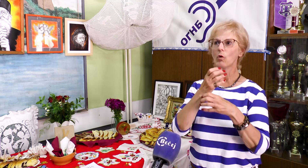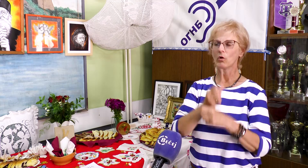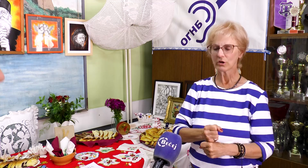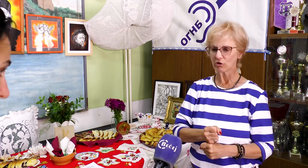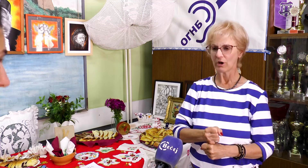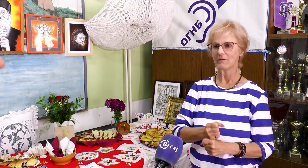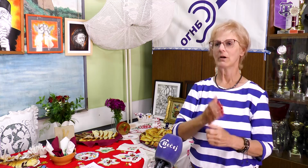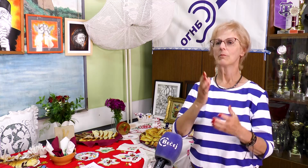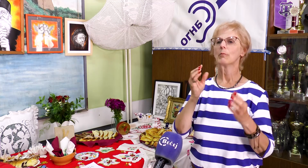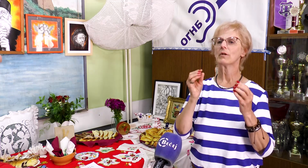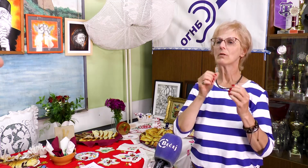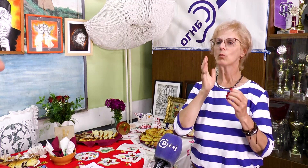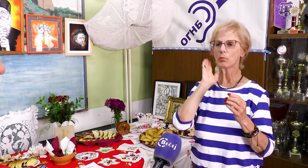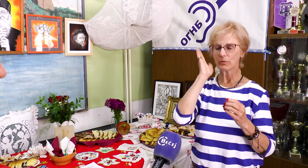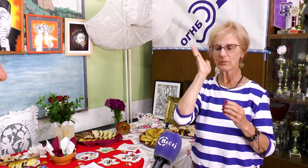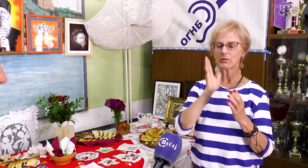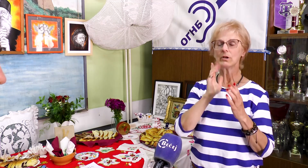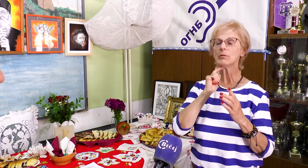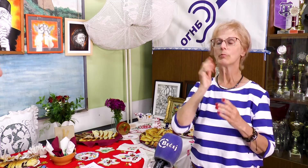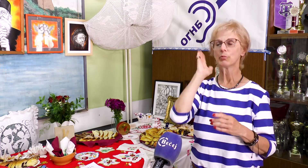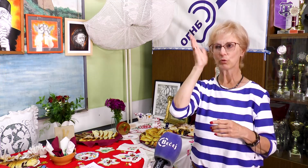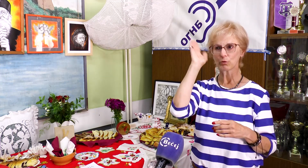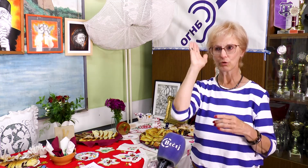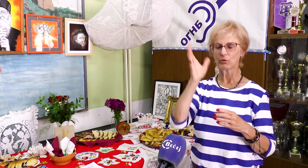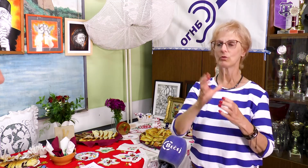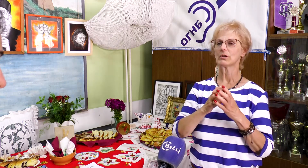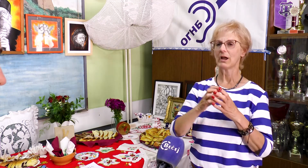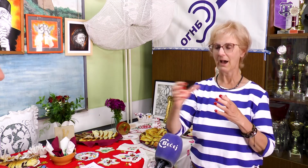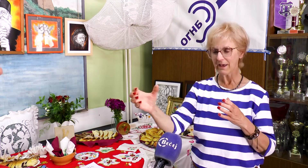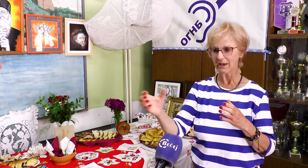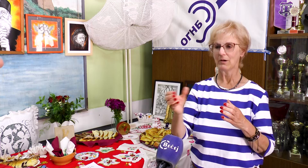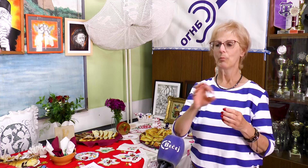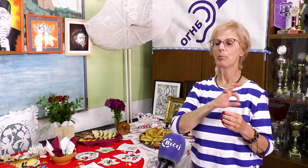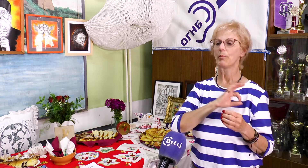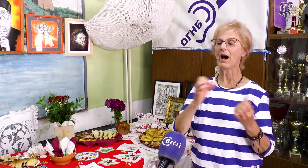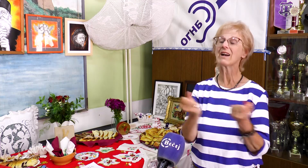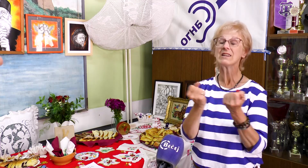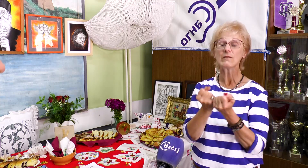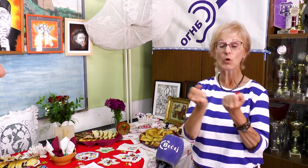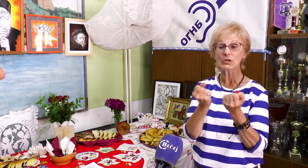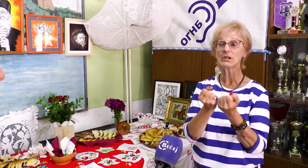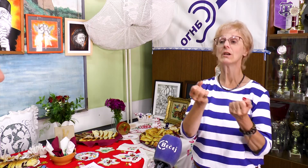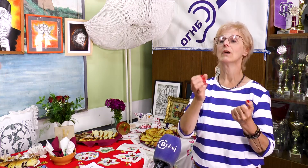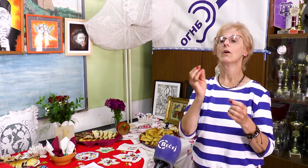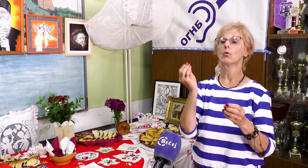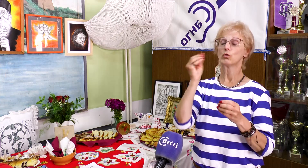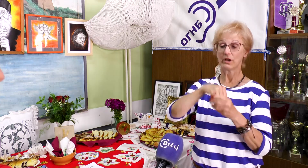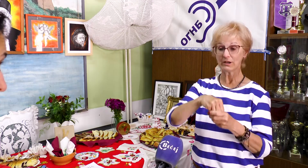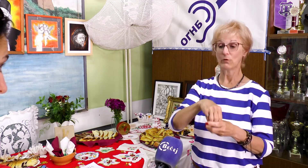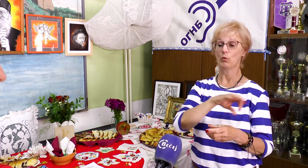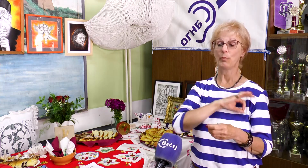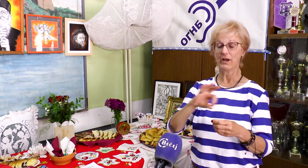Želim, otršavam. I putučno daje aktivnosti